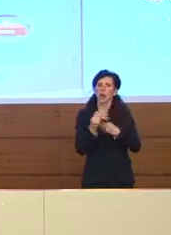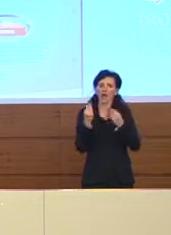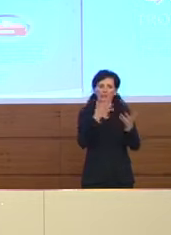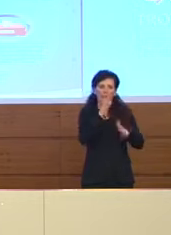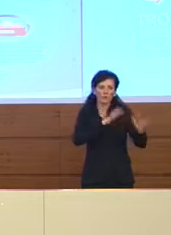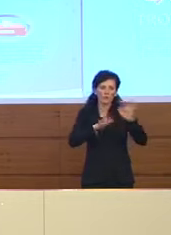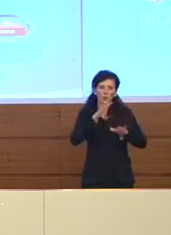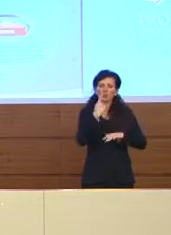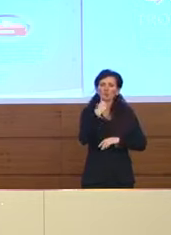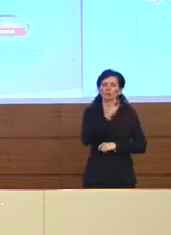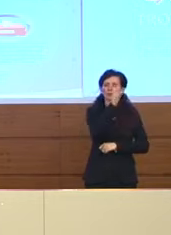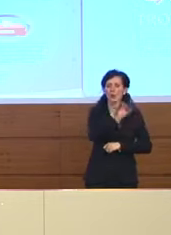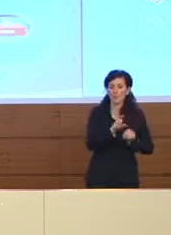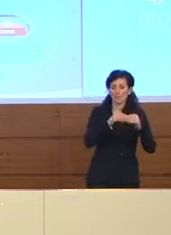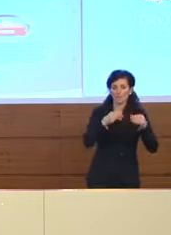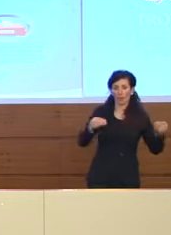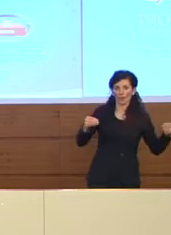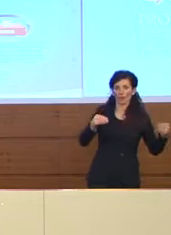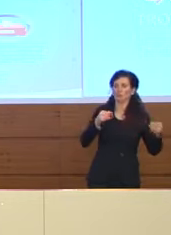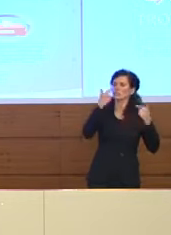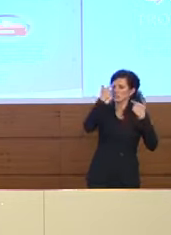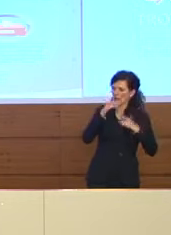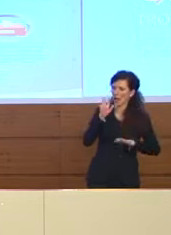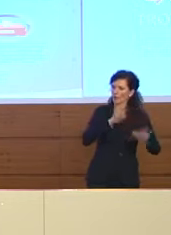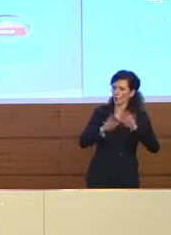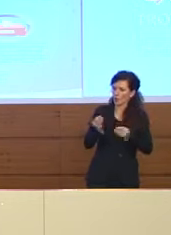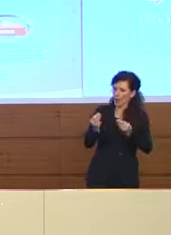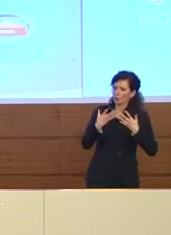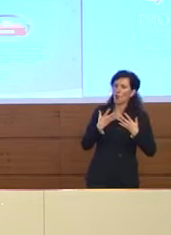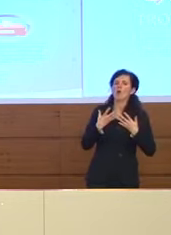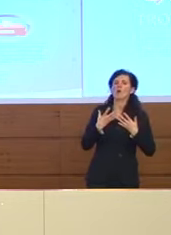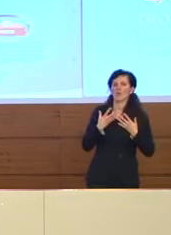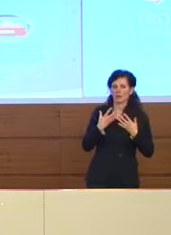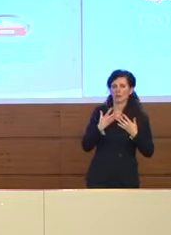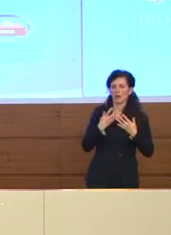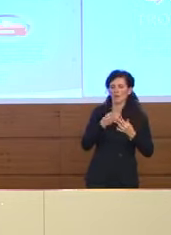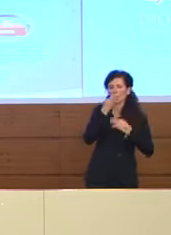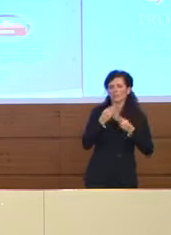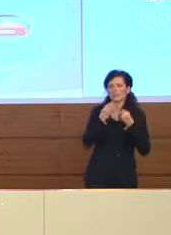consentire loro di avere il massimo della protezione